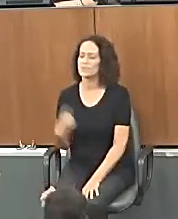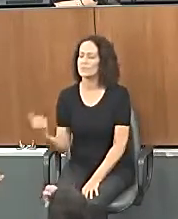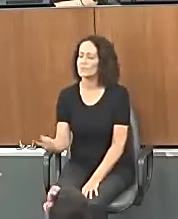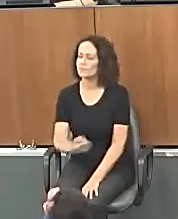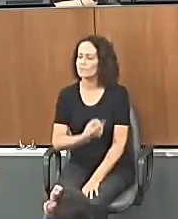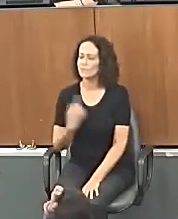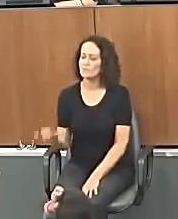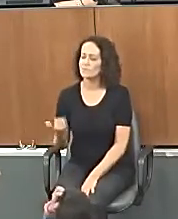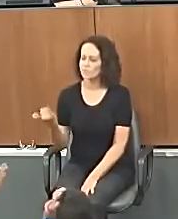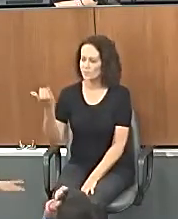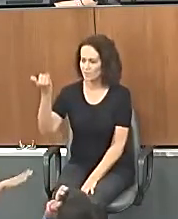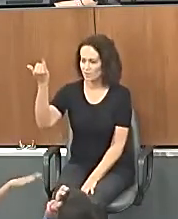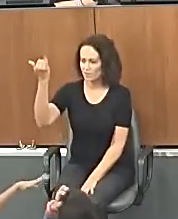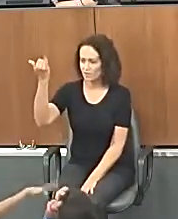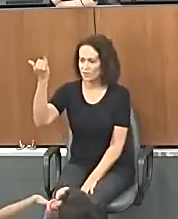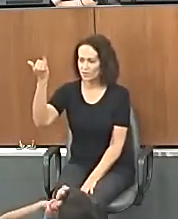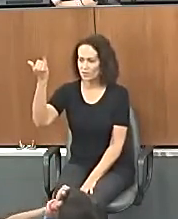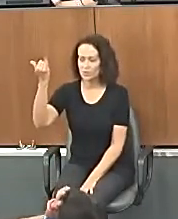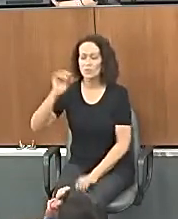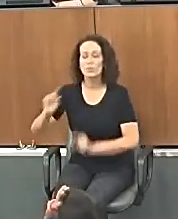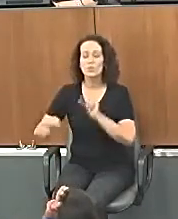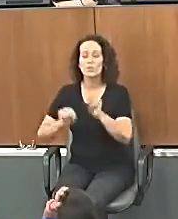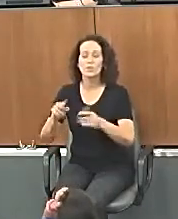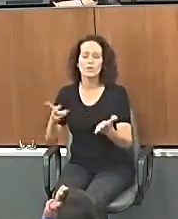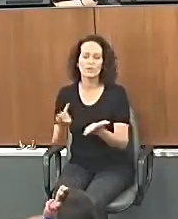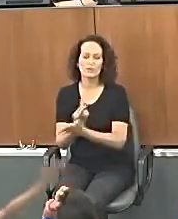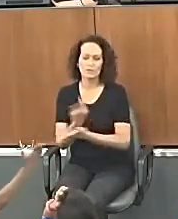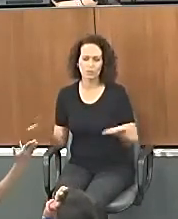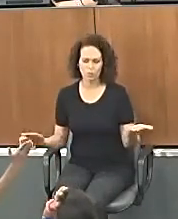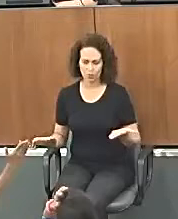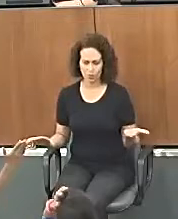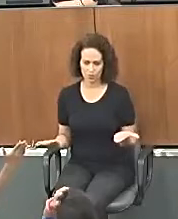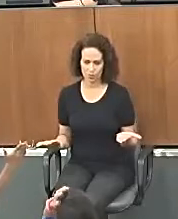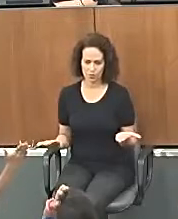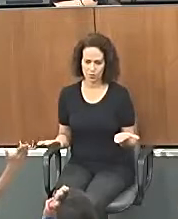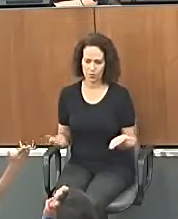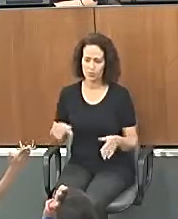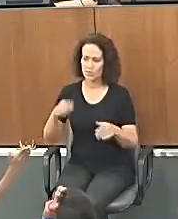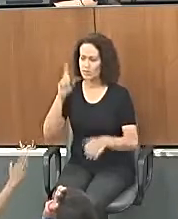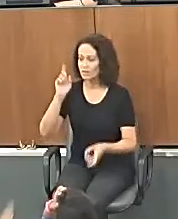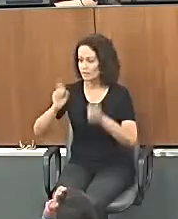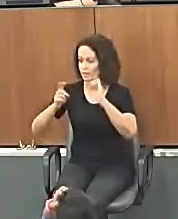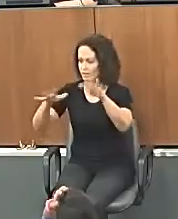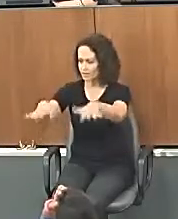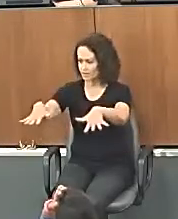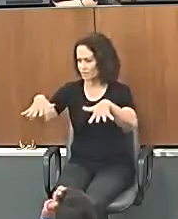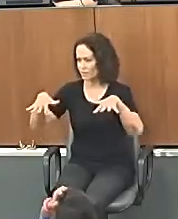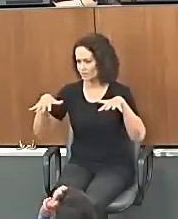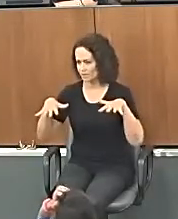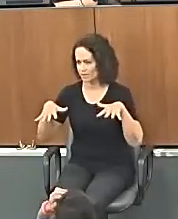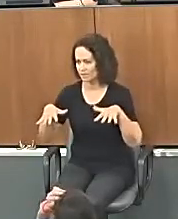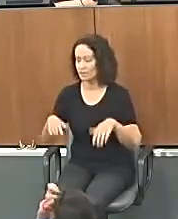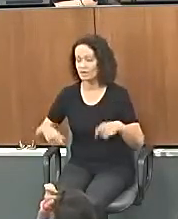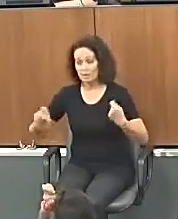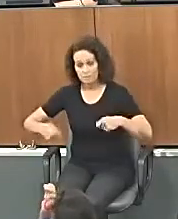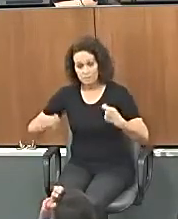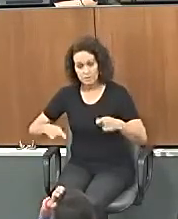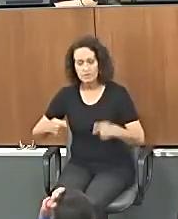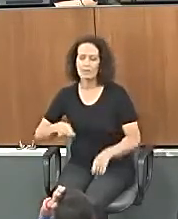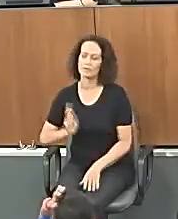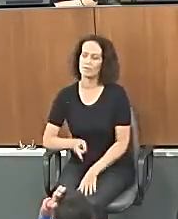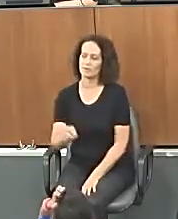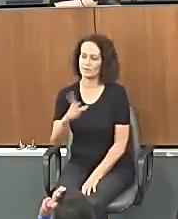é o que tá acontecendo aqui hoje nessa audiência é isso que precisamos fazer